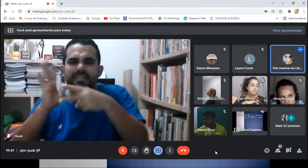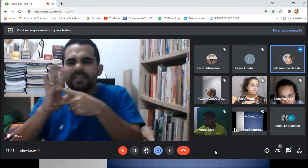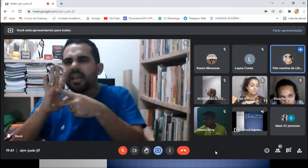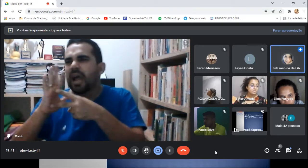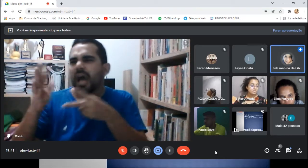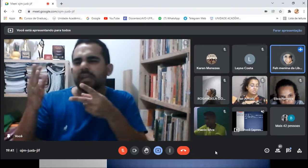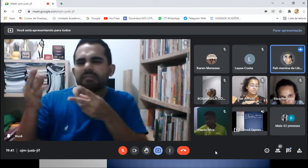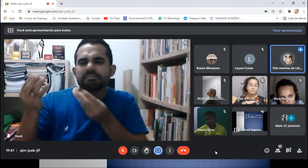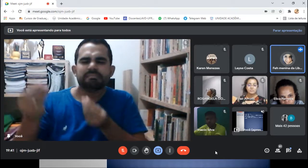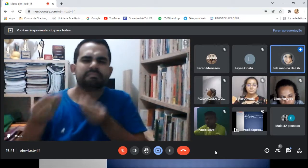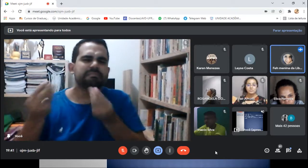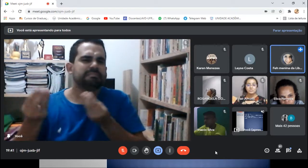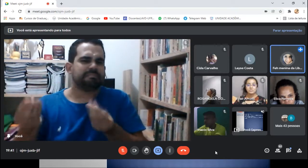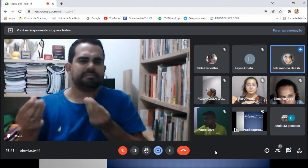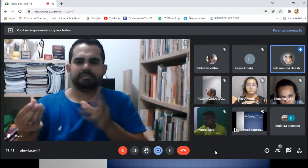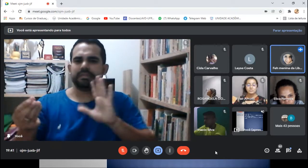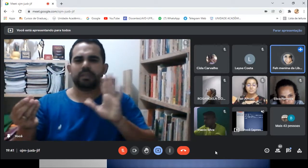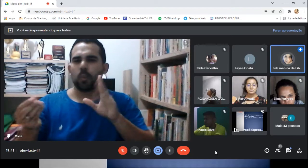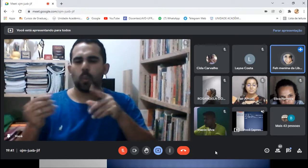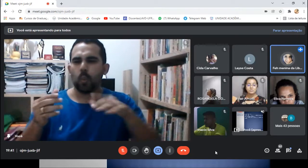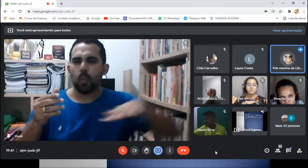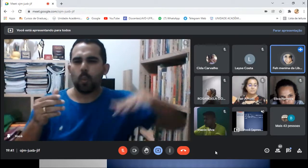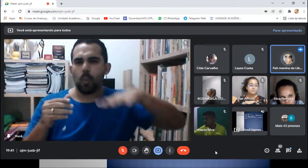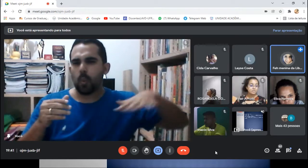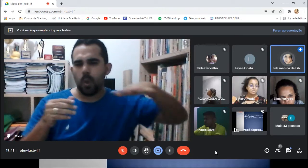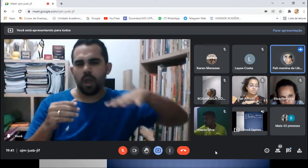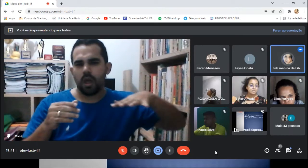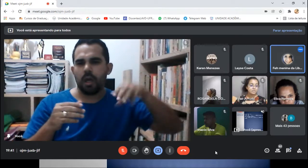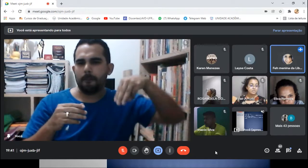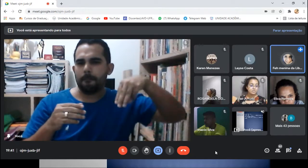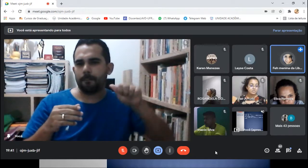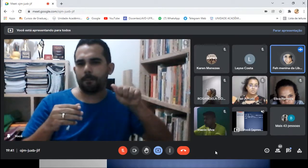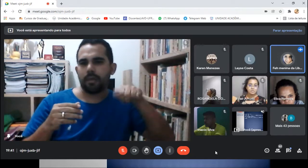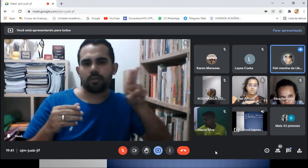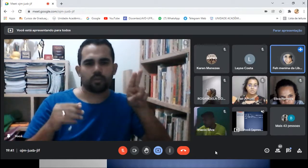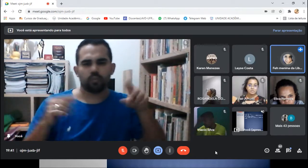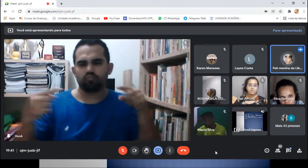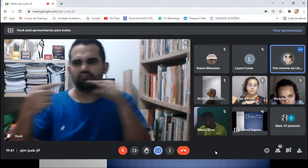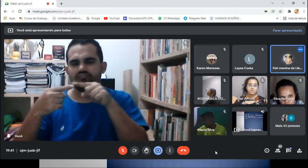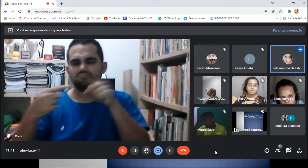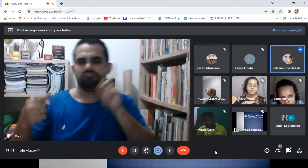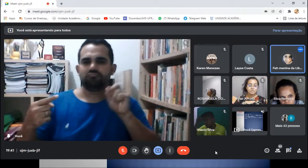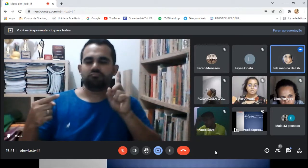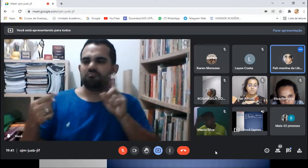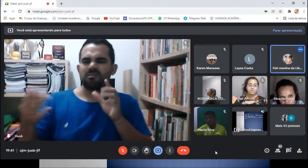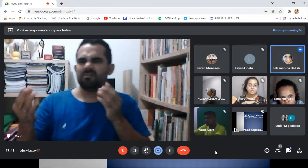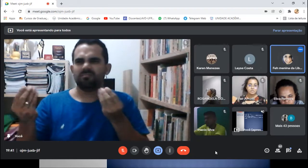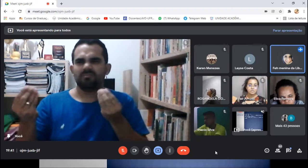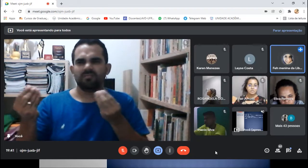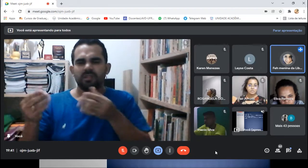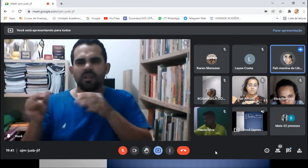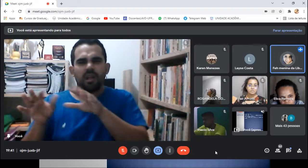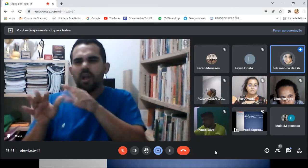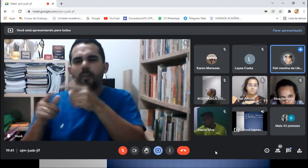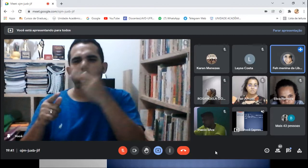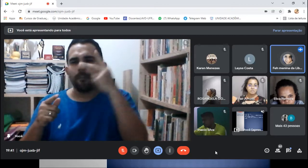Esse primeiro, segundo, terceiro, parece que traz mais relacionado, não ao significado, mas não é ao próprio